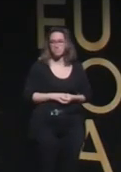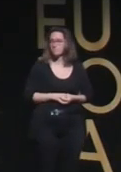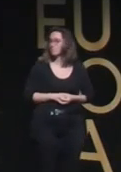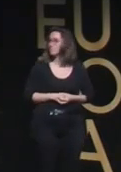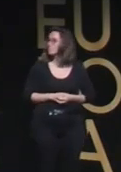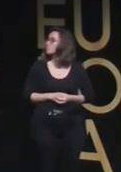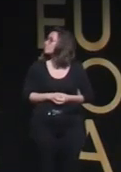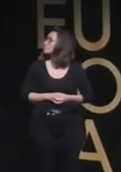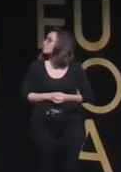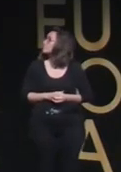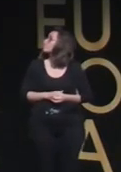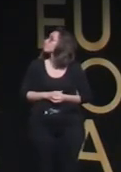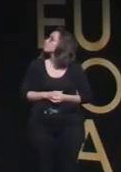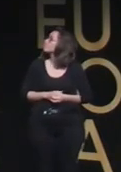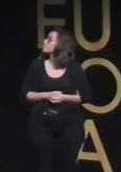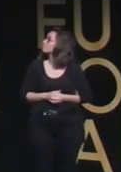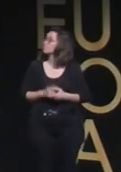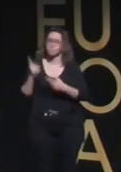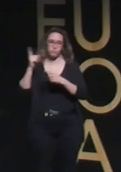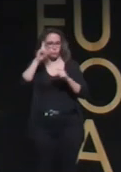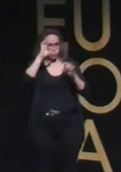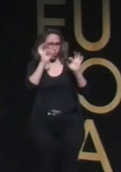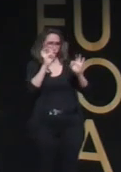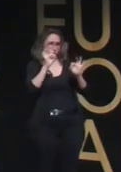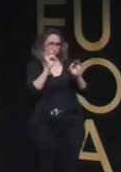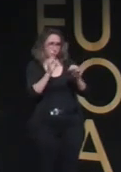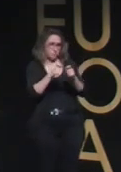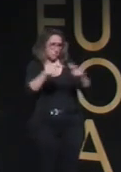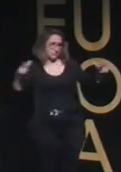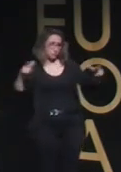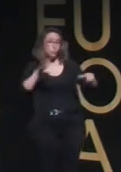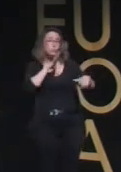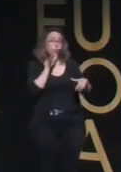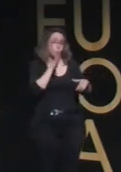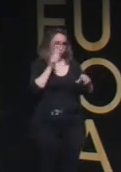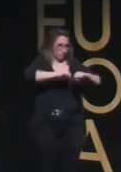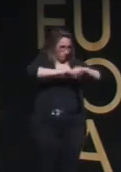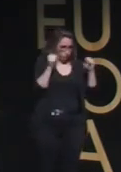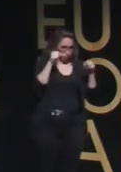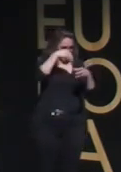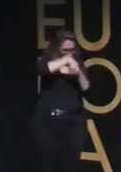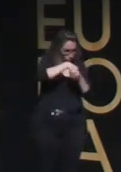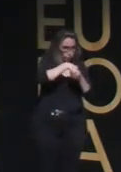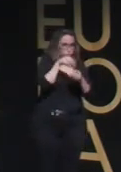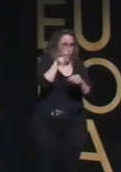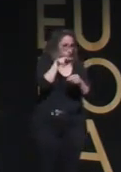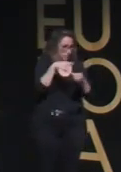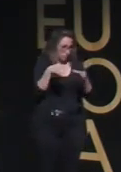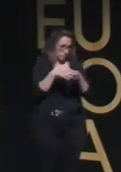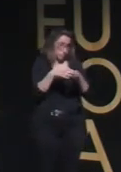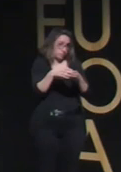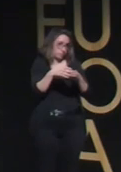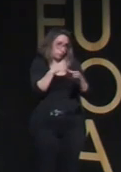Esto, inherente, ha aumentado, pero ha aumentado porque los hemos tenido en una jaula dorada. Los hemos estado metidos 2 meses, o sea, 2 años en